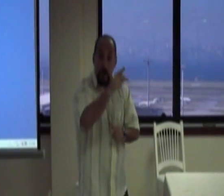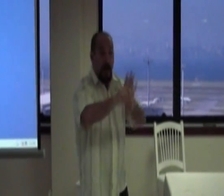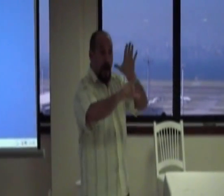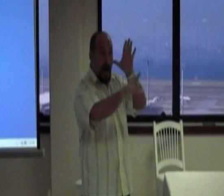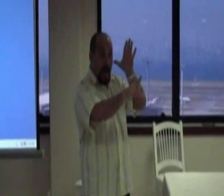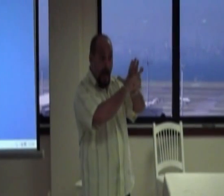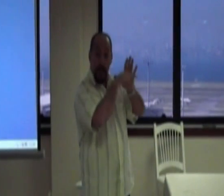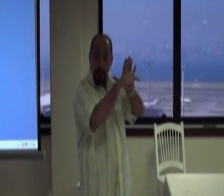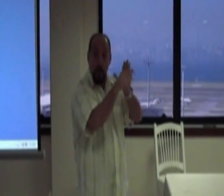8213,